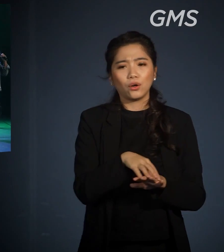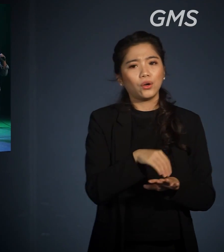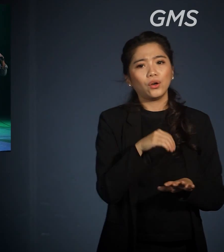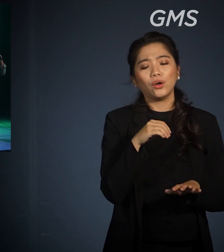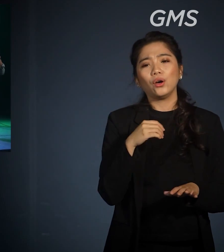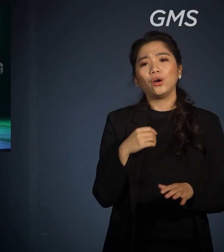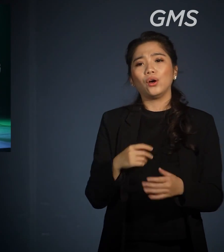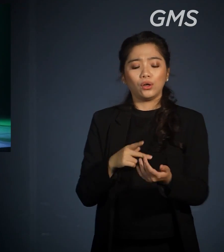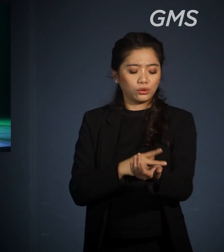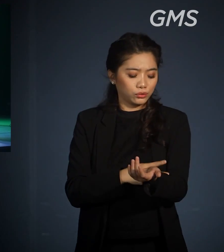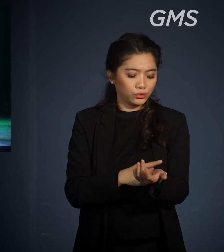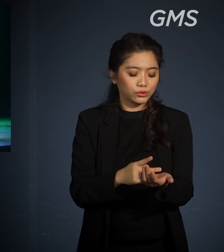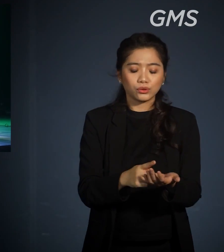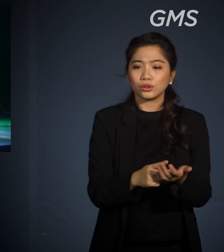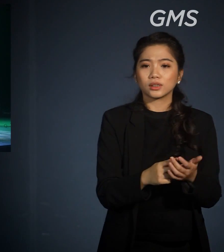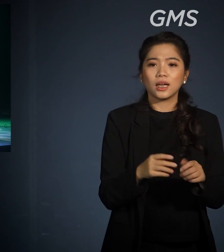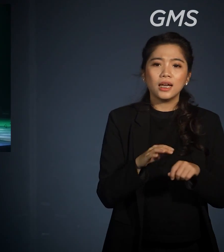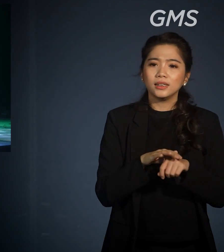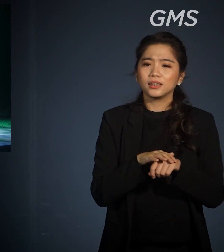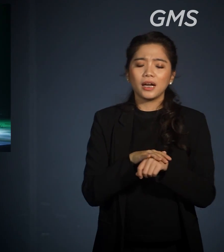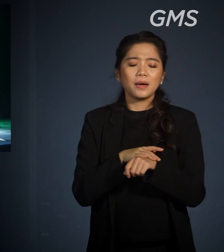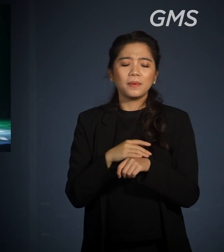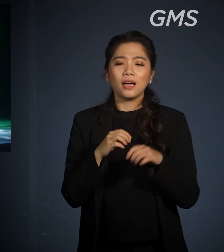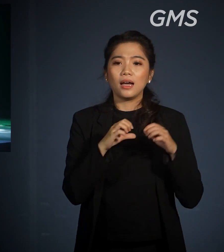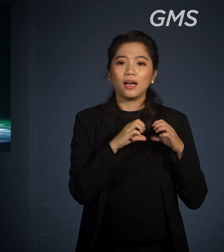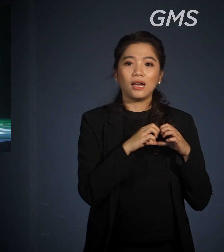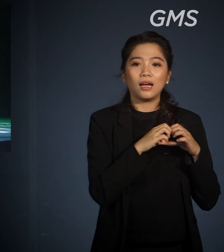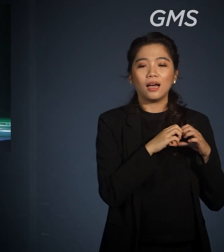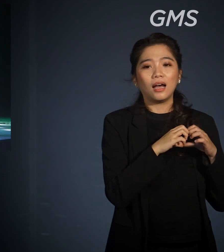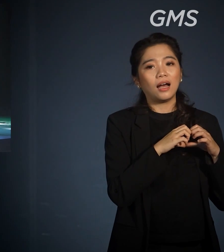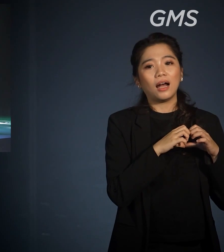Allah Roh Kudus, jamah